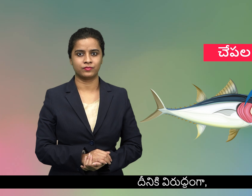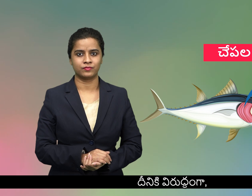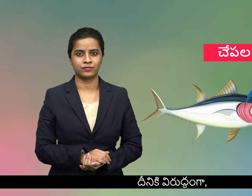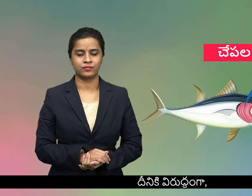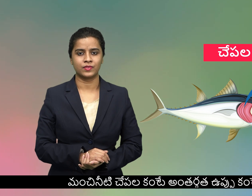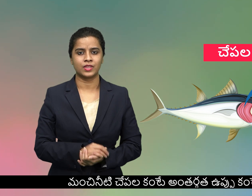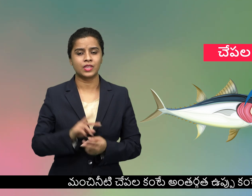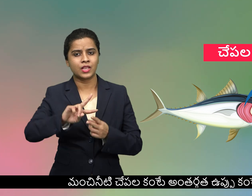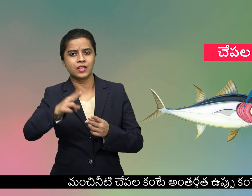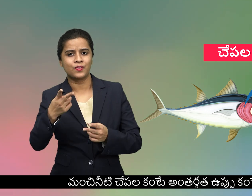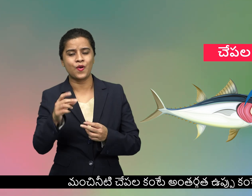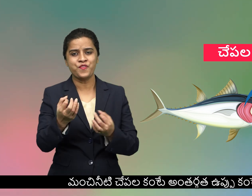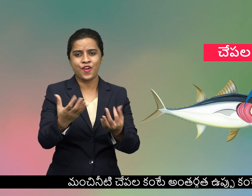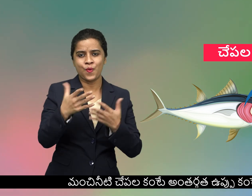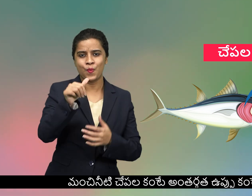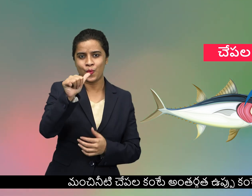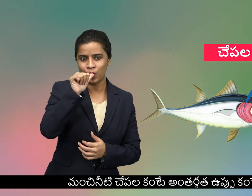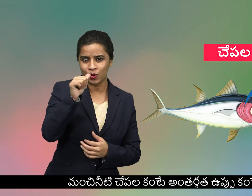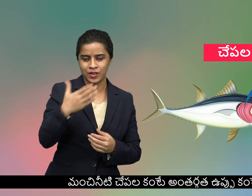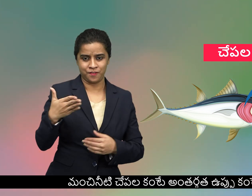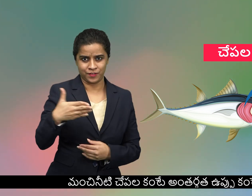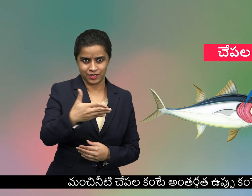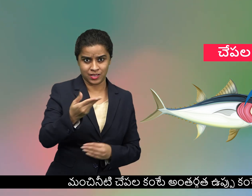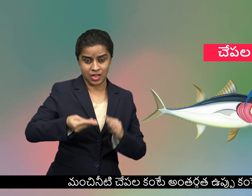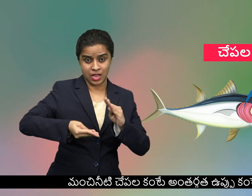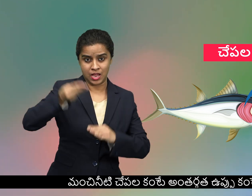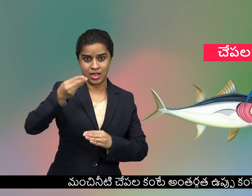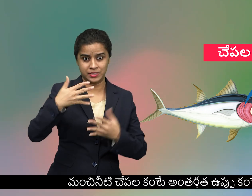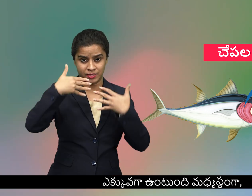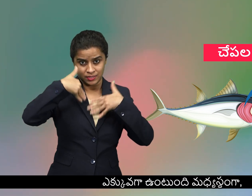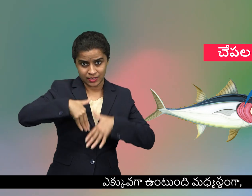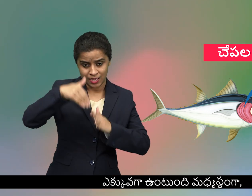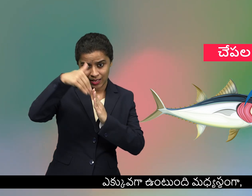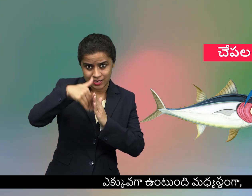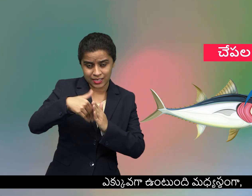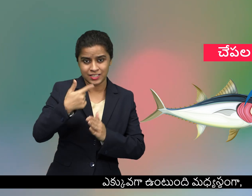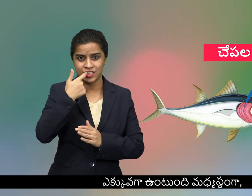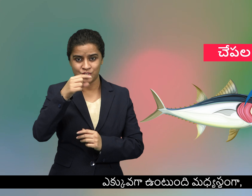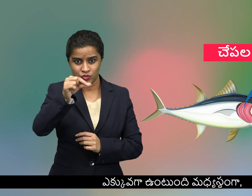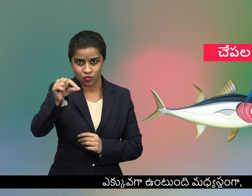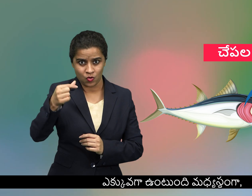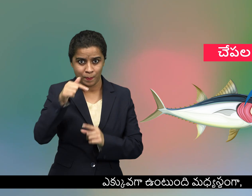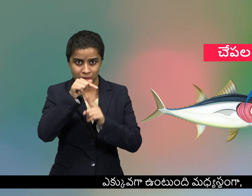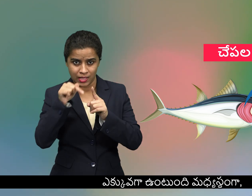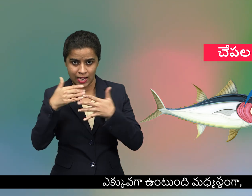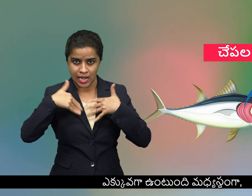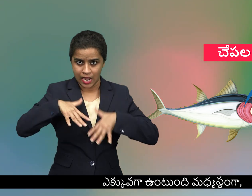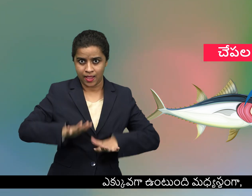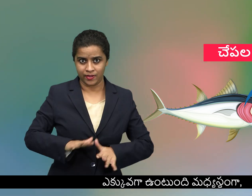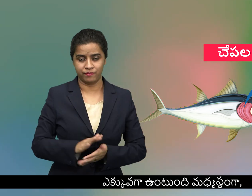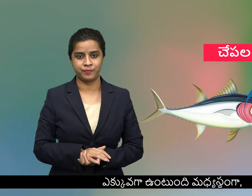దీనికి విరుద్ధంగా మంచినీటి చేపల కంటే అంతర్గత ఉప్పు కంటెంట్ ఎక్కువగా ఉంటుంది.